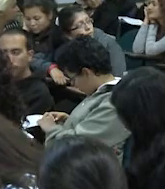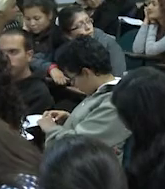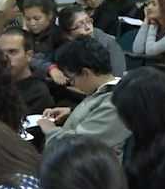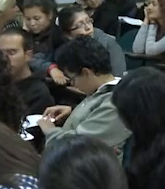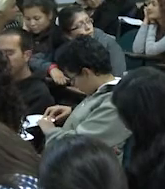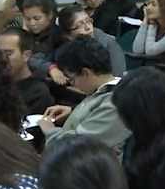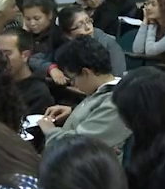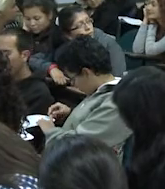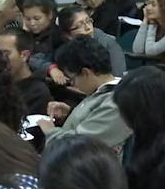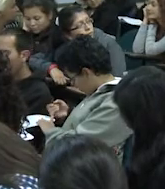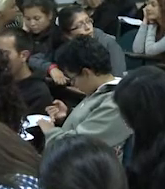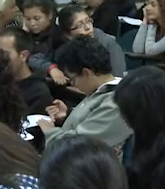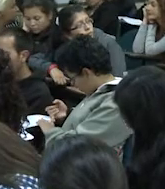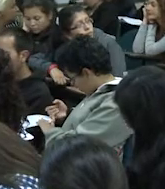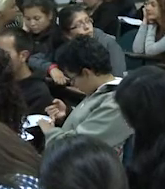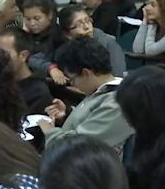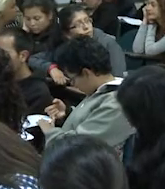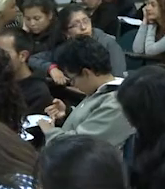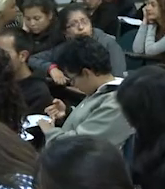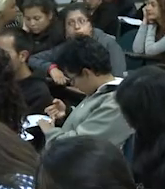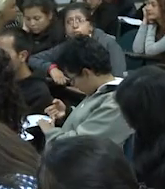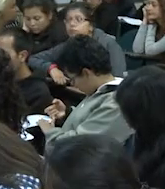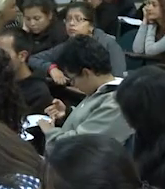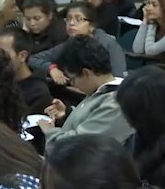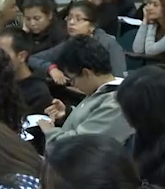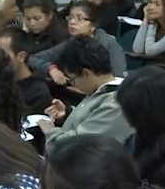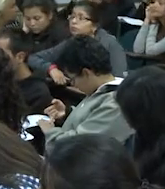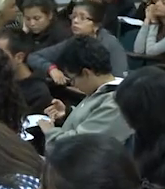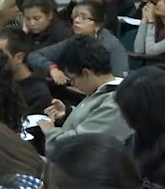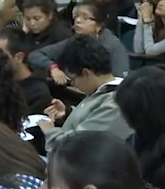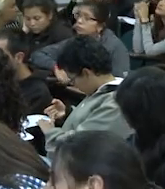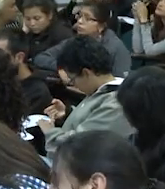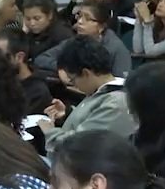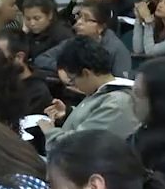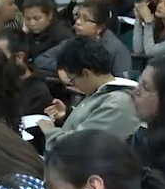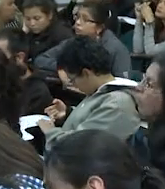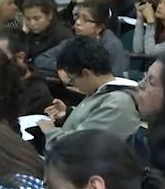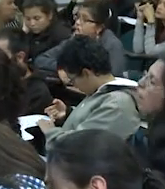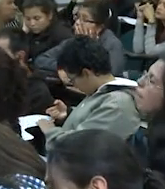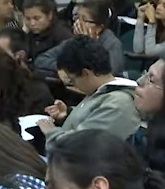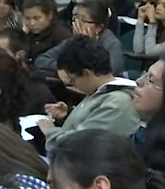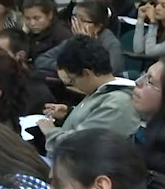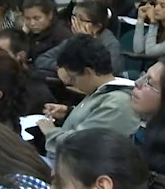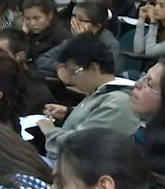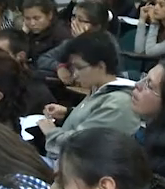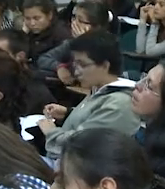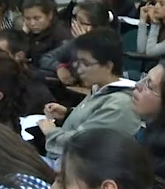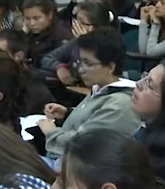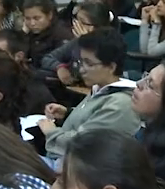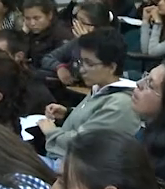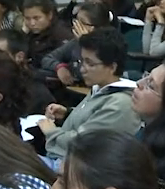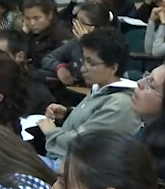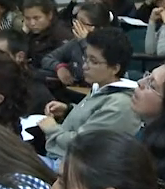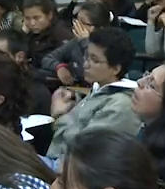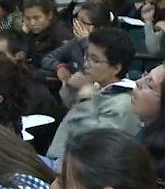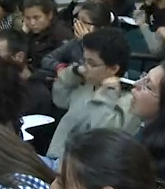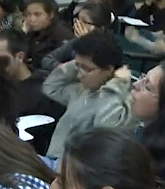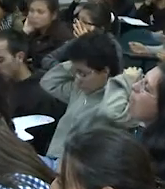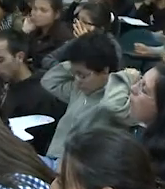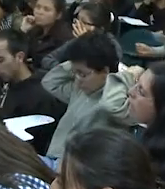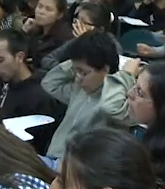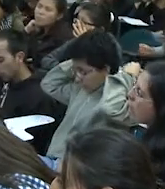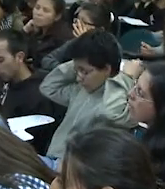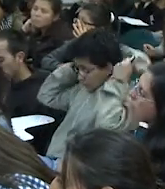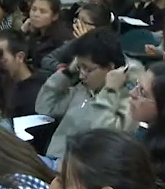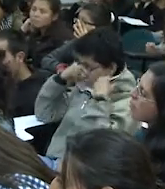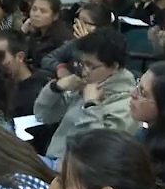que va el compañero, pues, era un poco eso. Bueno, estamos como muy también en esta última pregunta que quedó